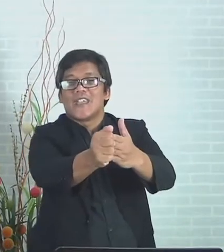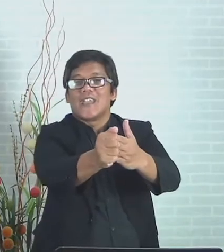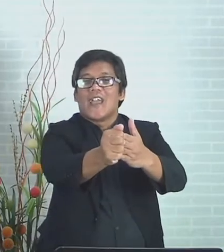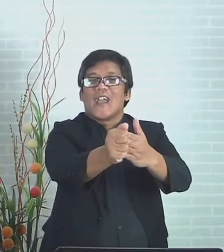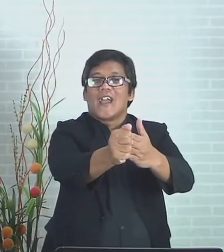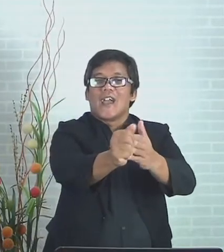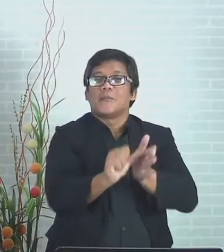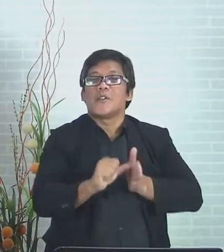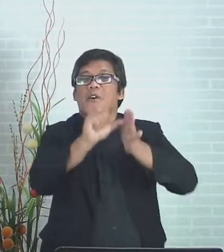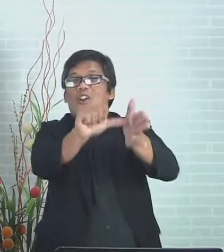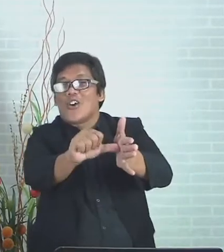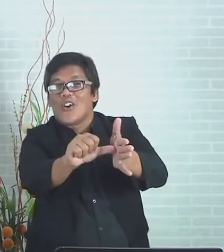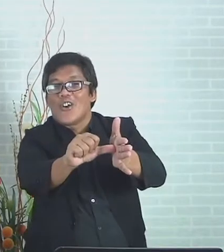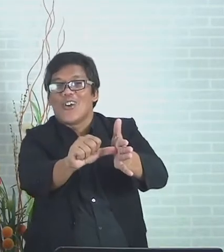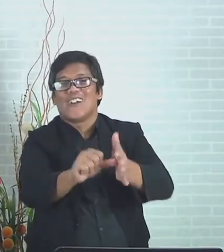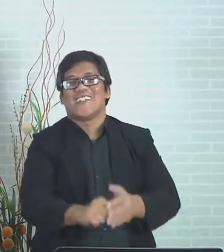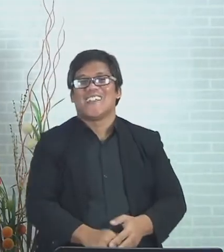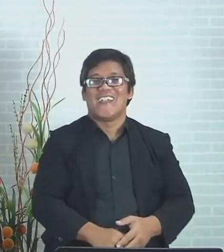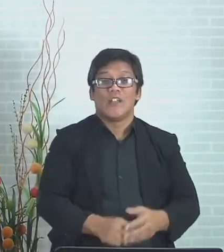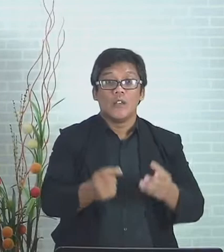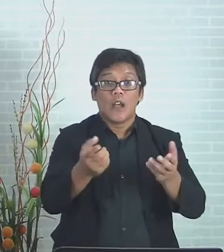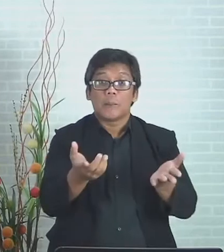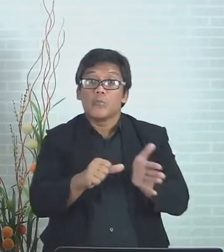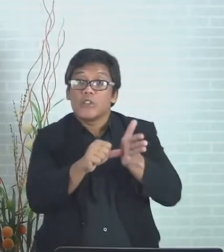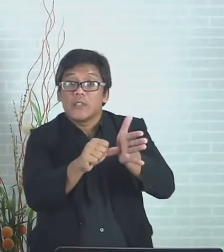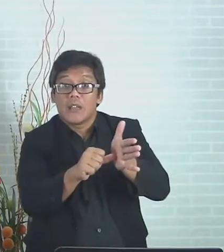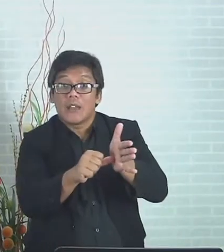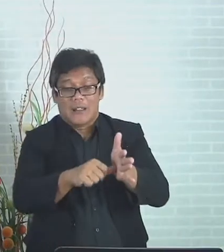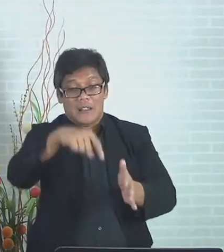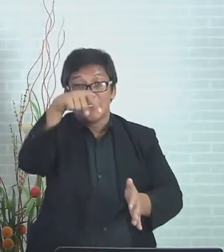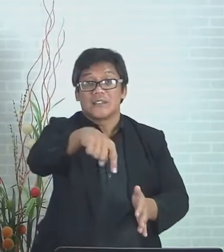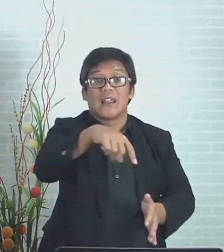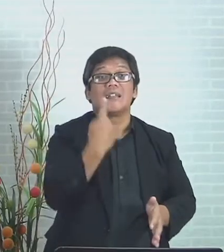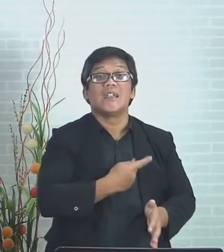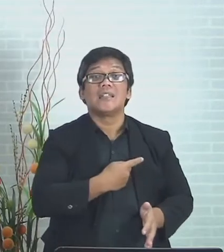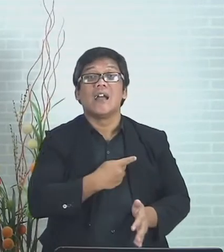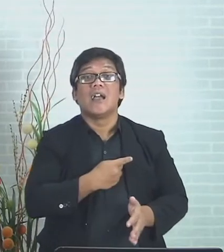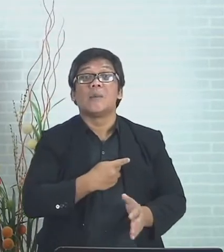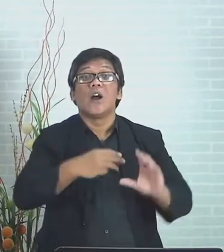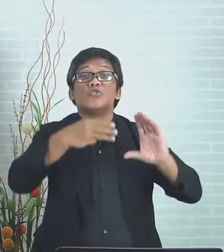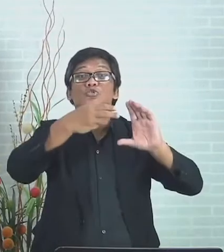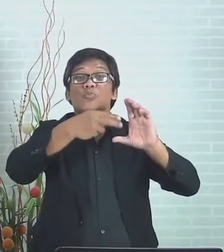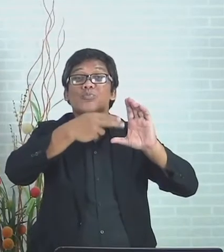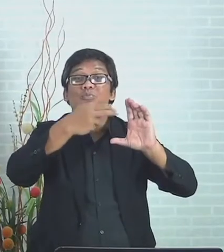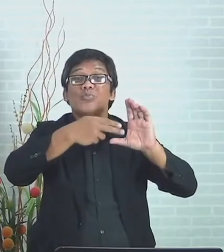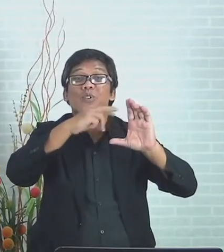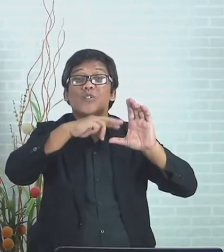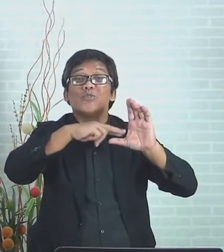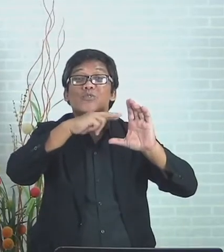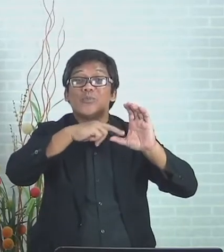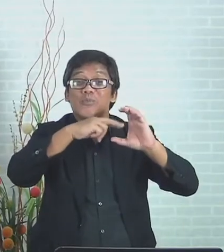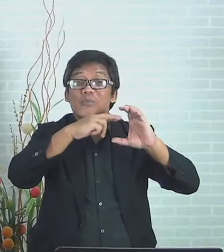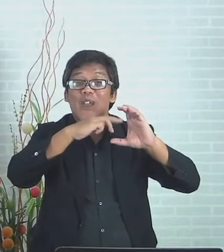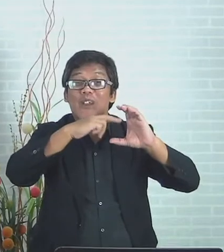buktinya hari ini bapak ibu ada saya ada Hai itu semoga anak Pertolongan tuhan lalu biasa Mazmur 46